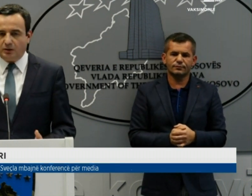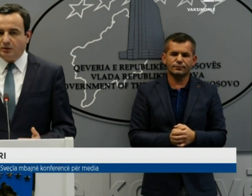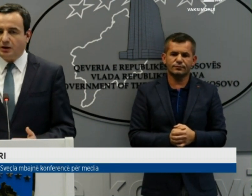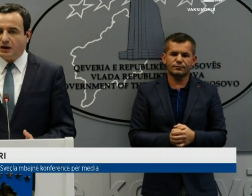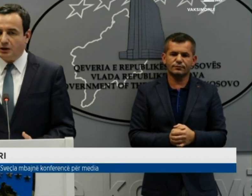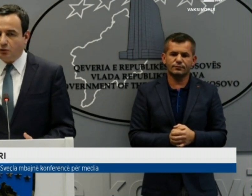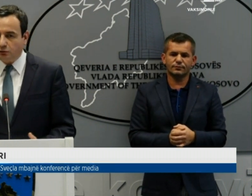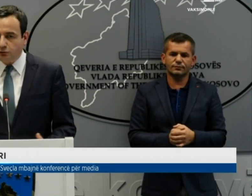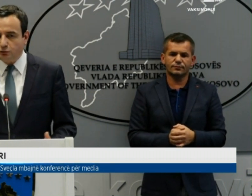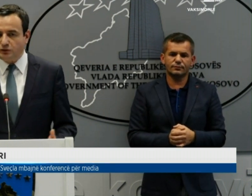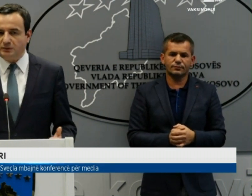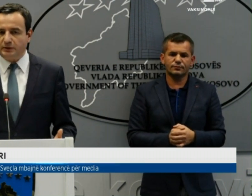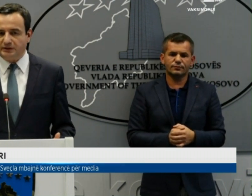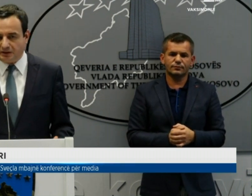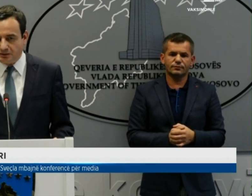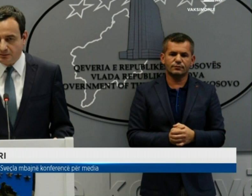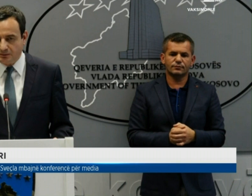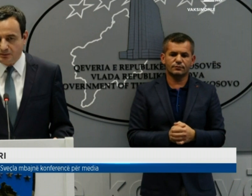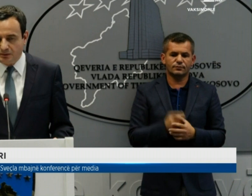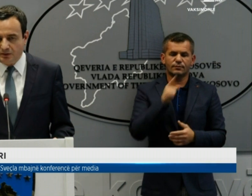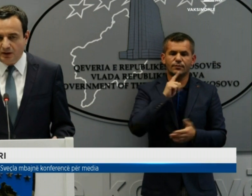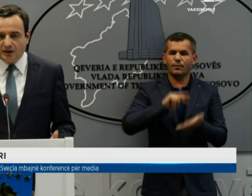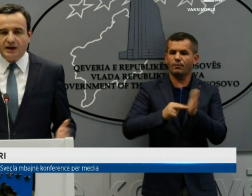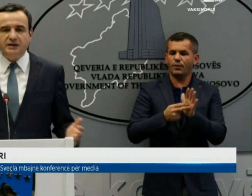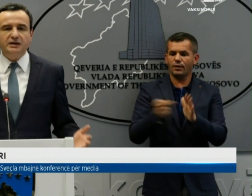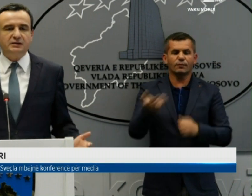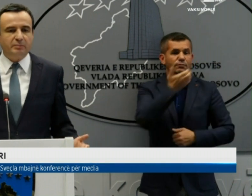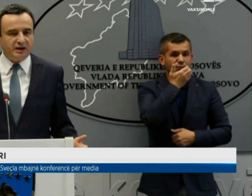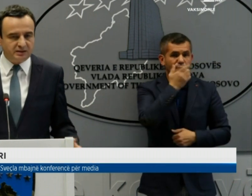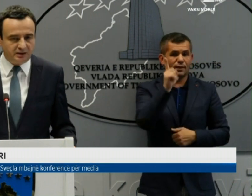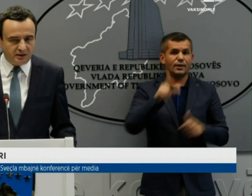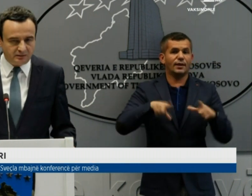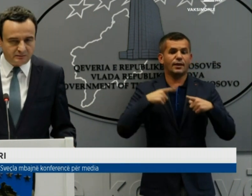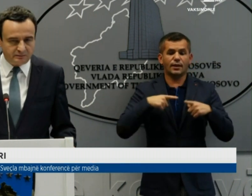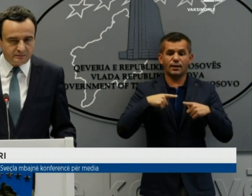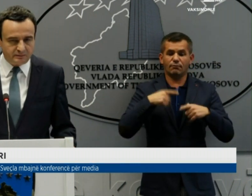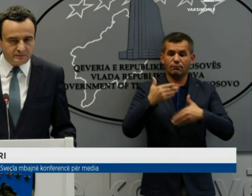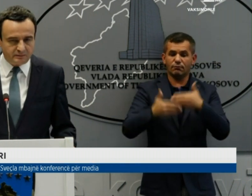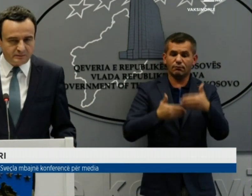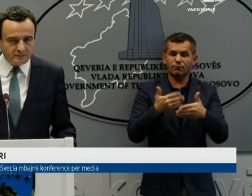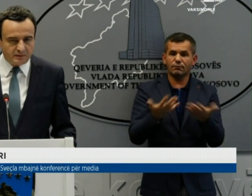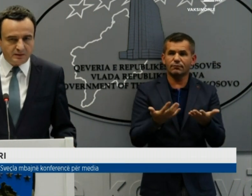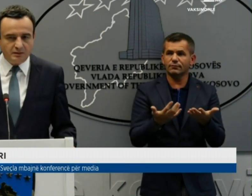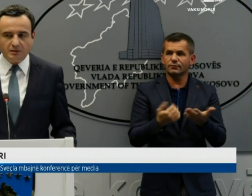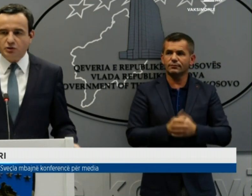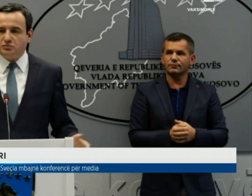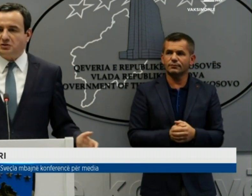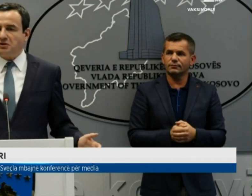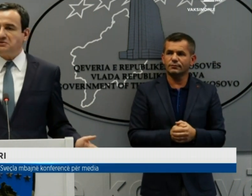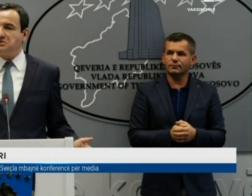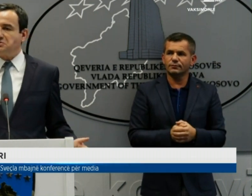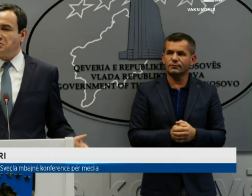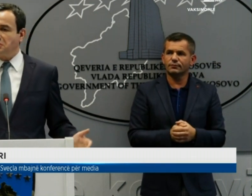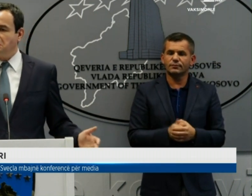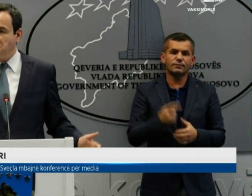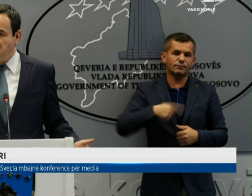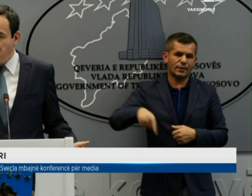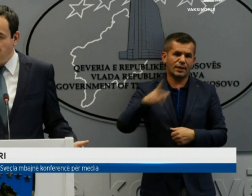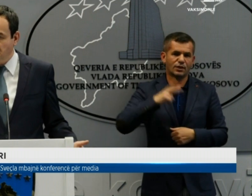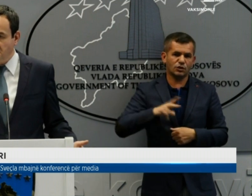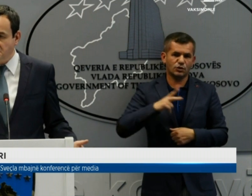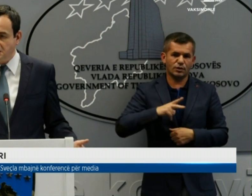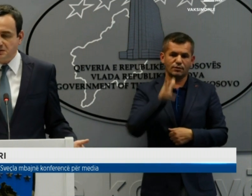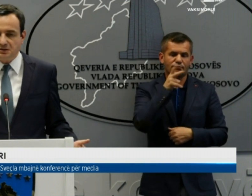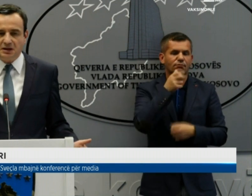Pra nga koltuku i tij politik, nga jeta praktike e qytetarëve që dëshirojnë